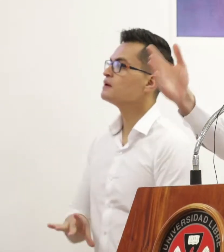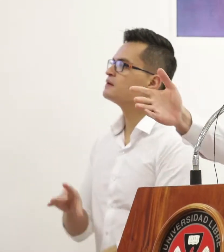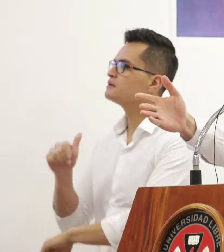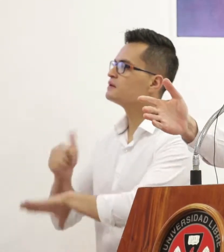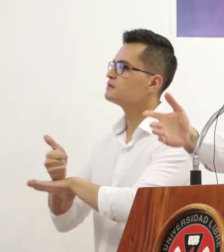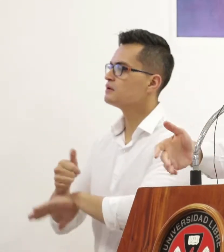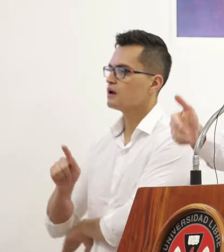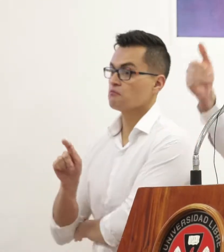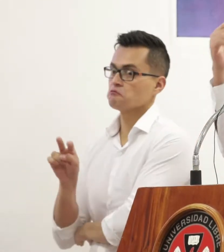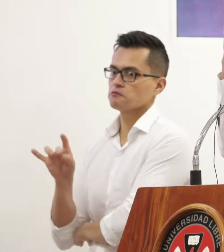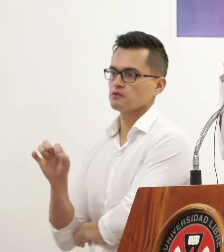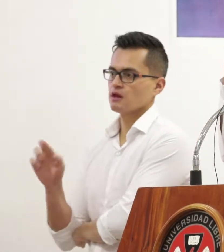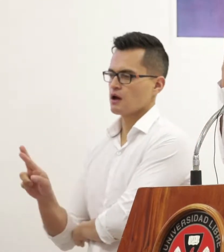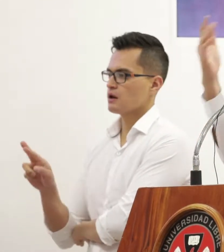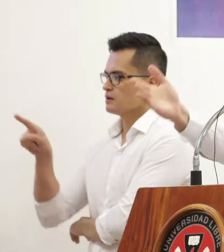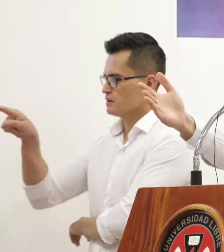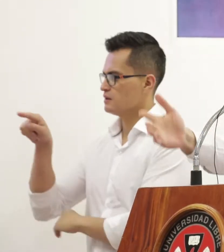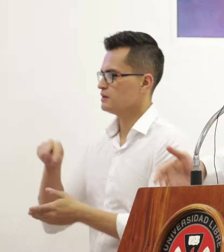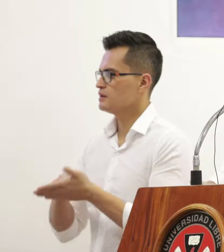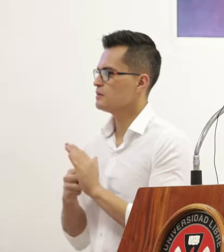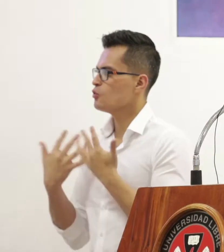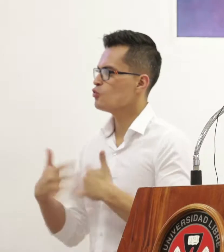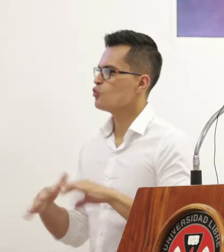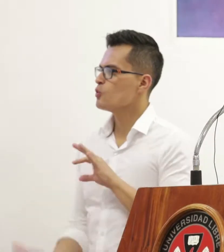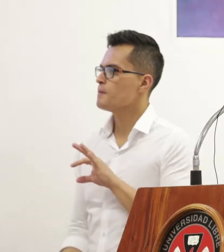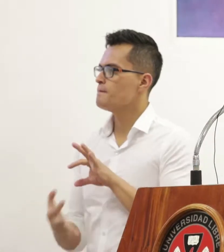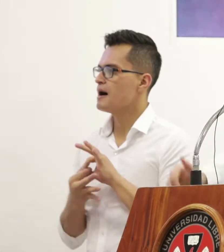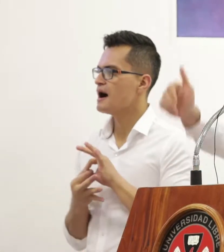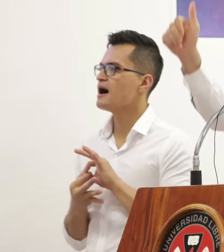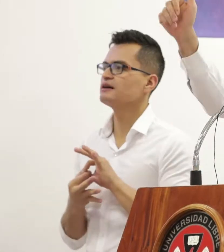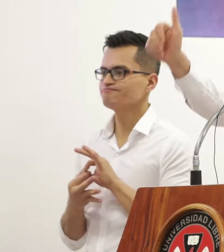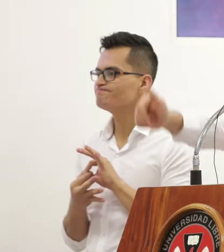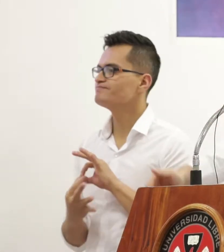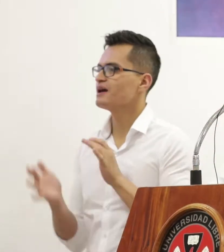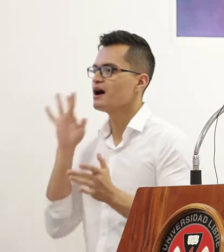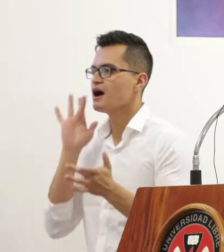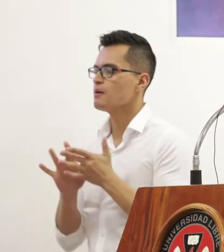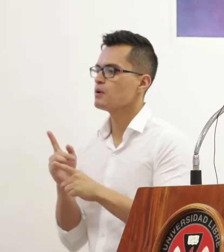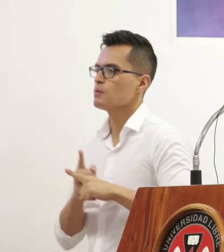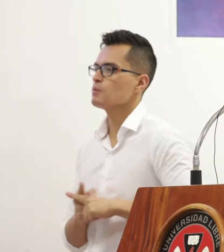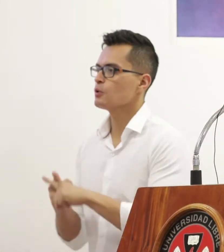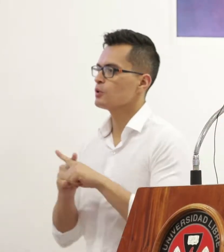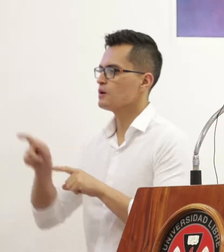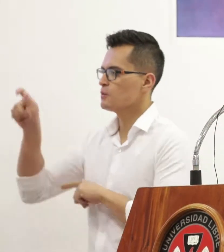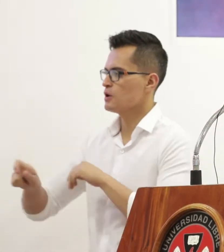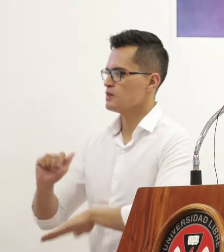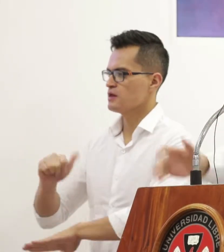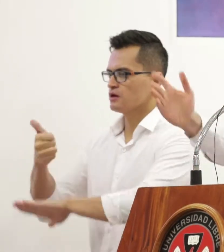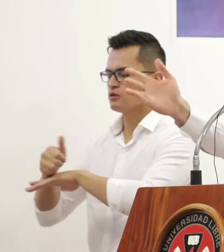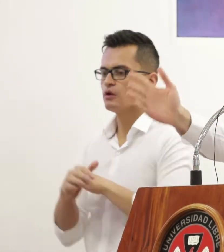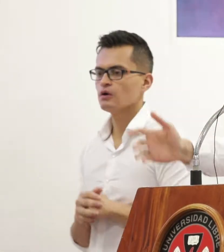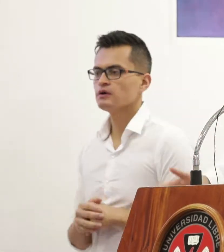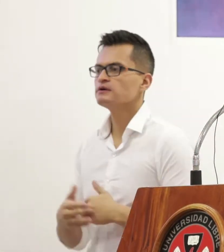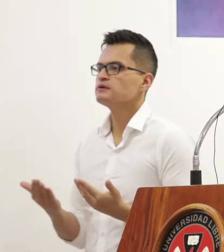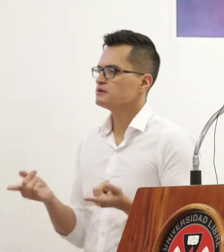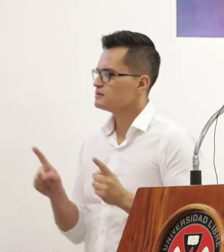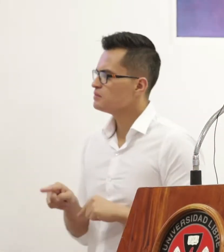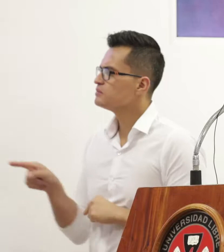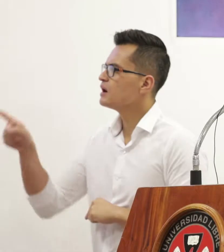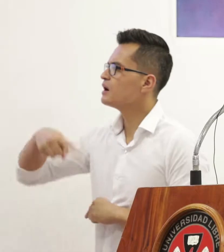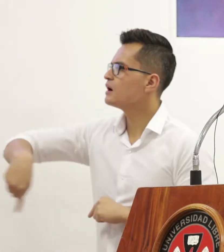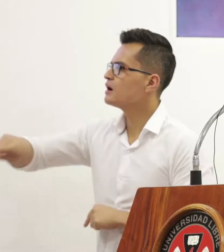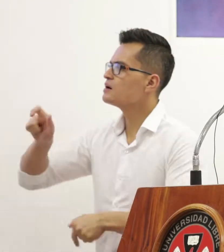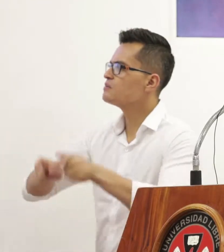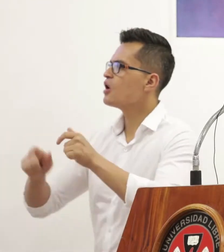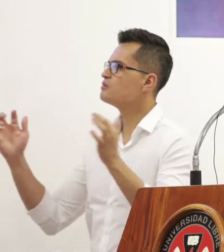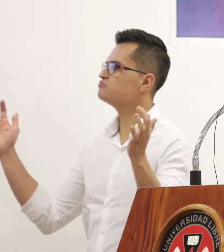la quiero saludar porque Funsicar ha sido un aliado fundamental de la Procuraduría General de la Nación y de todos los que estamos